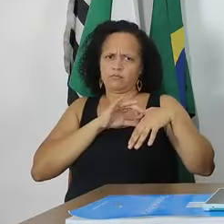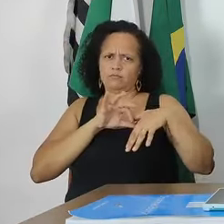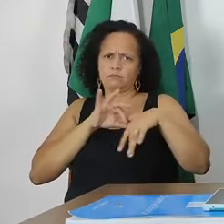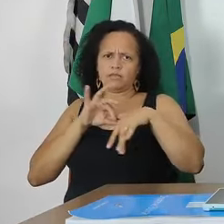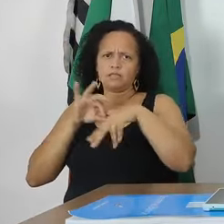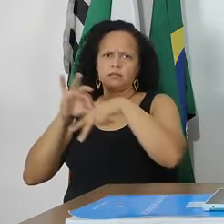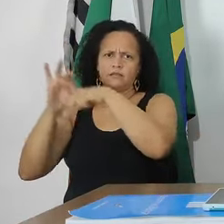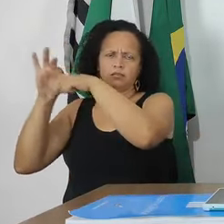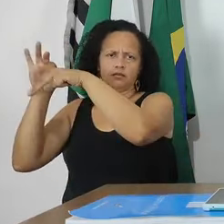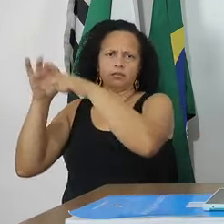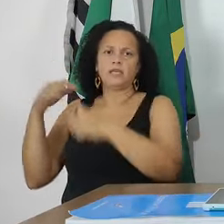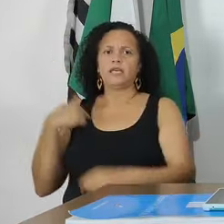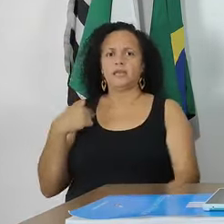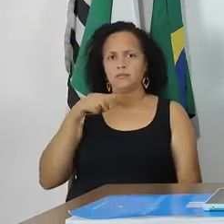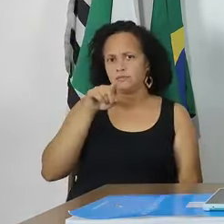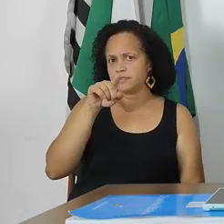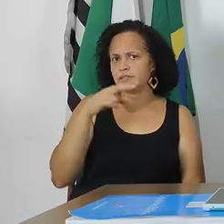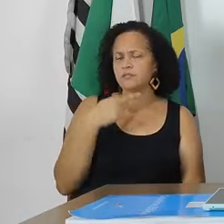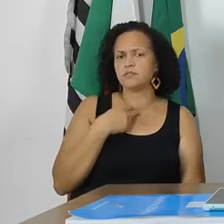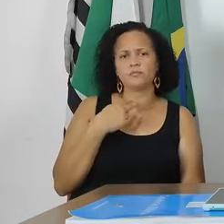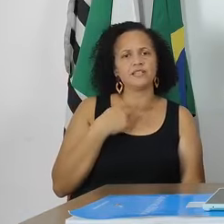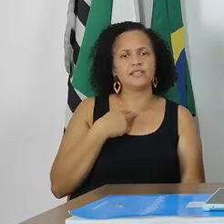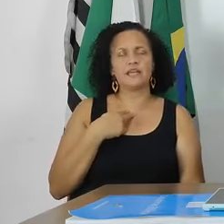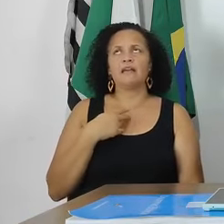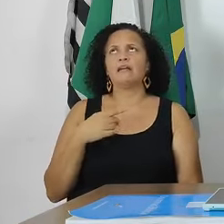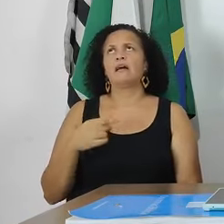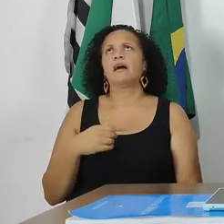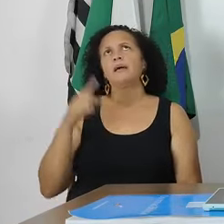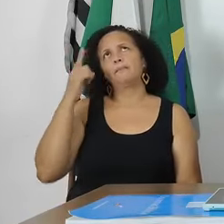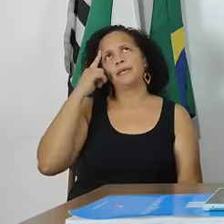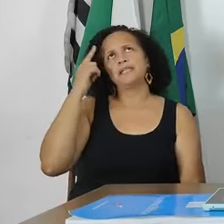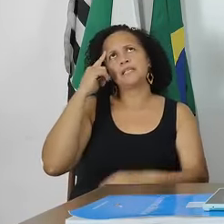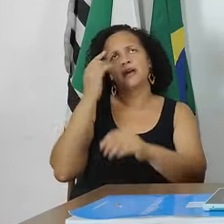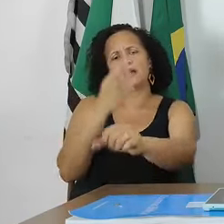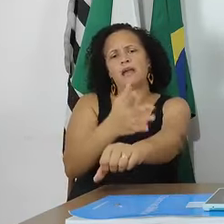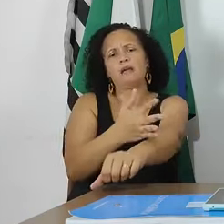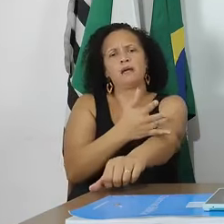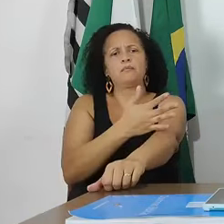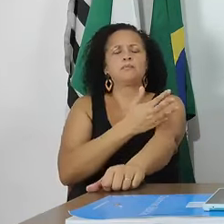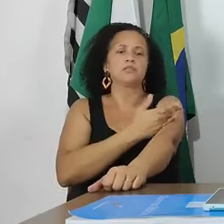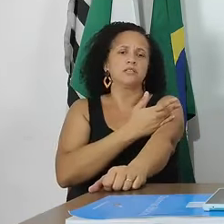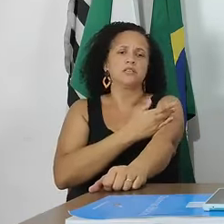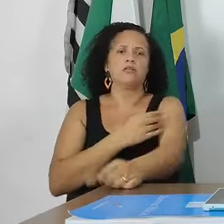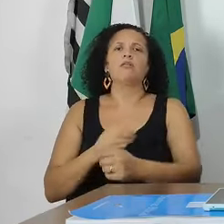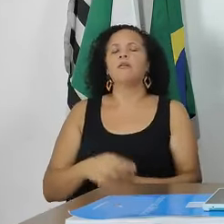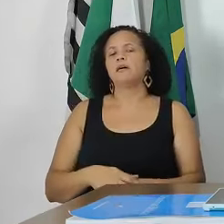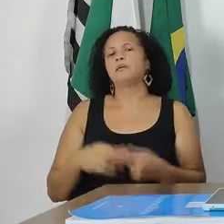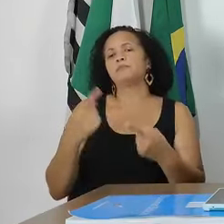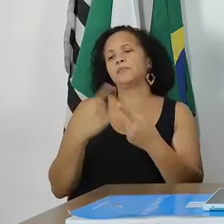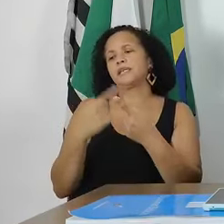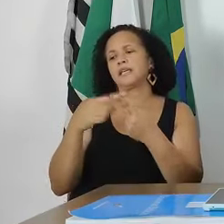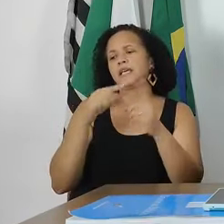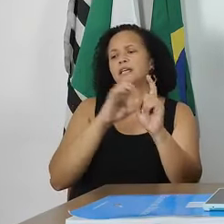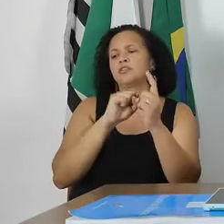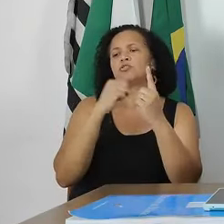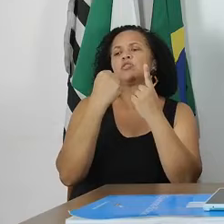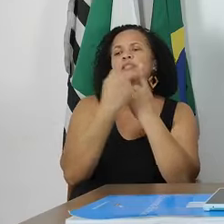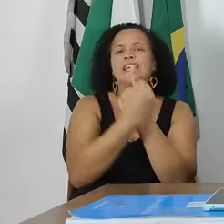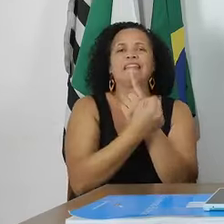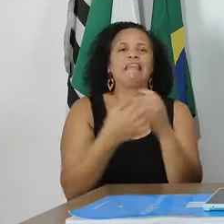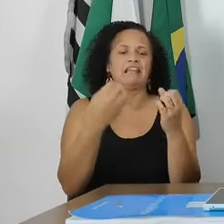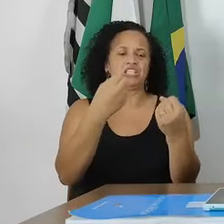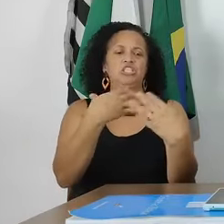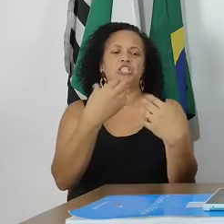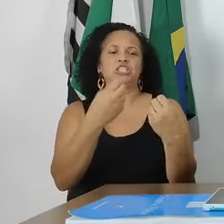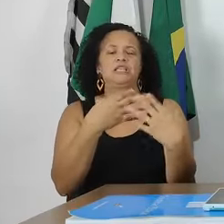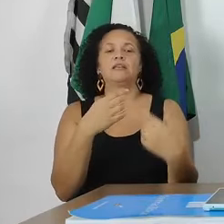e nem o que se prega na nossa sociedade, né? Porque nós somos de Deus, nós não somos desse mundo,